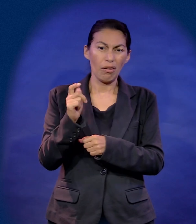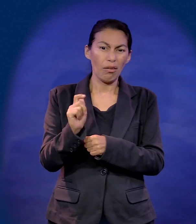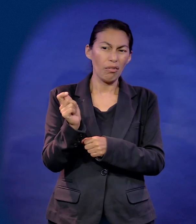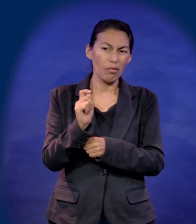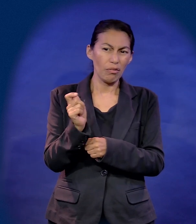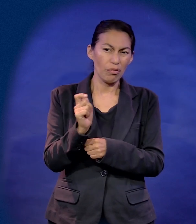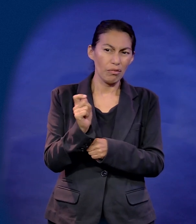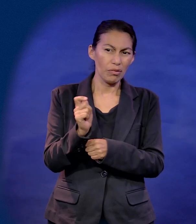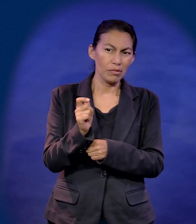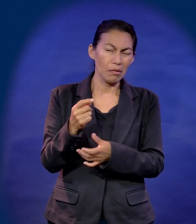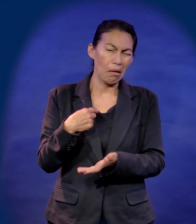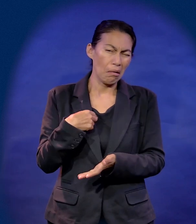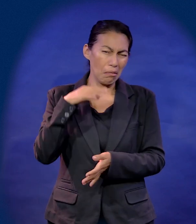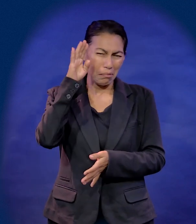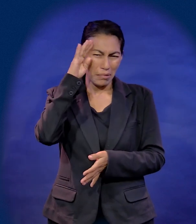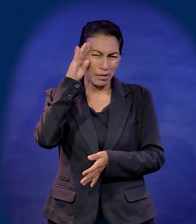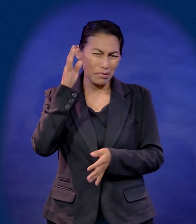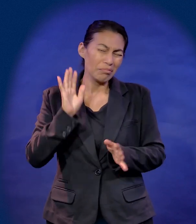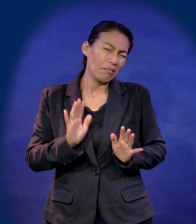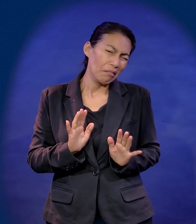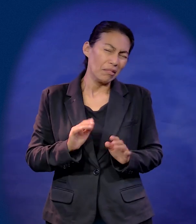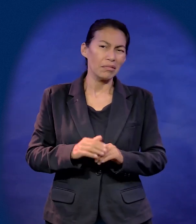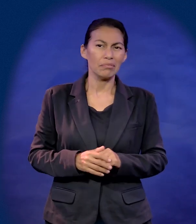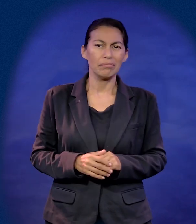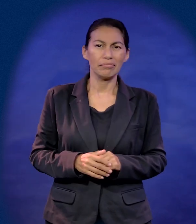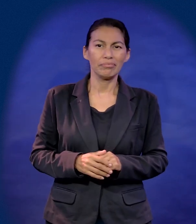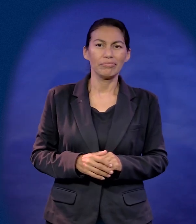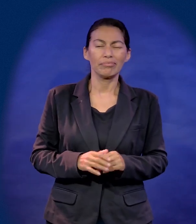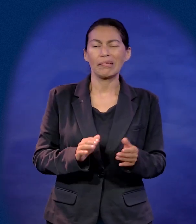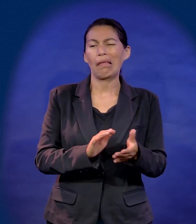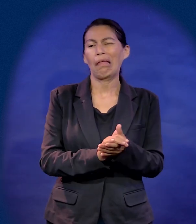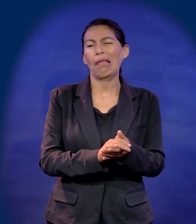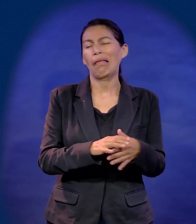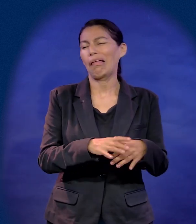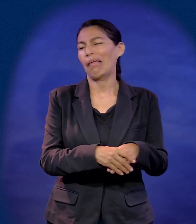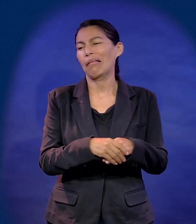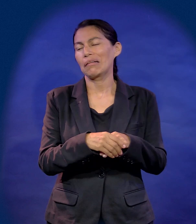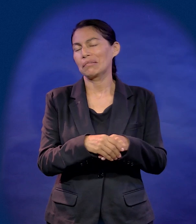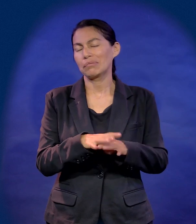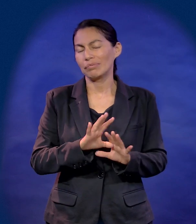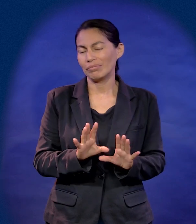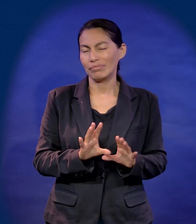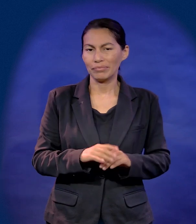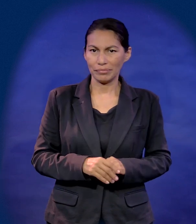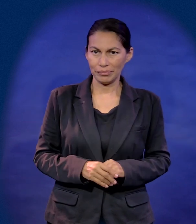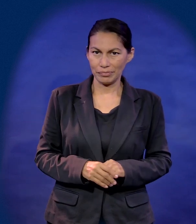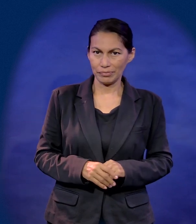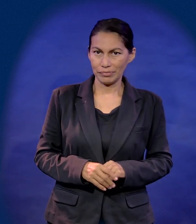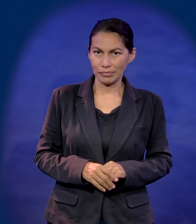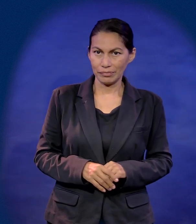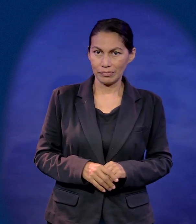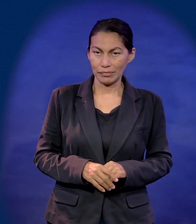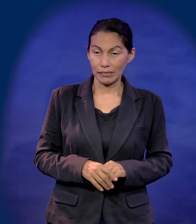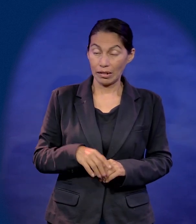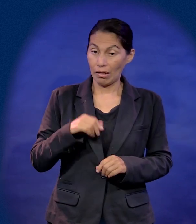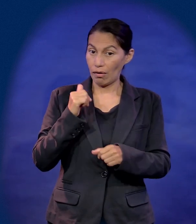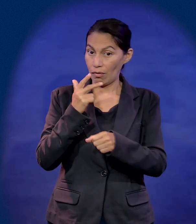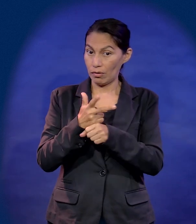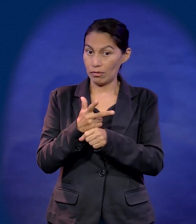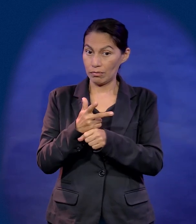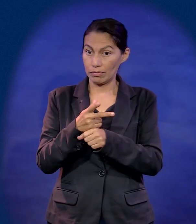Y debo confesar que yo minimicé el asunto, porque yo dije, bueno, una parejita, pues mis novios han de ser, es como la mano sudada,